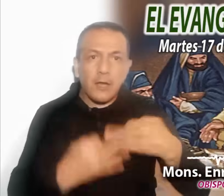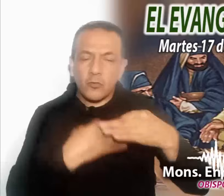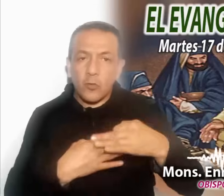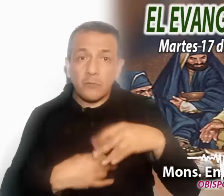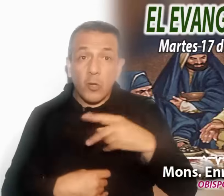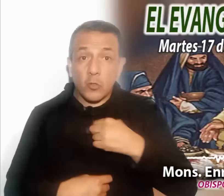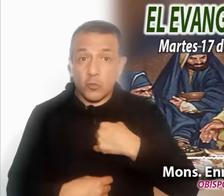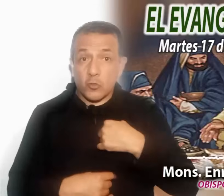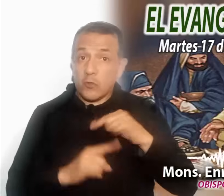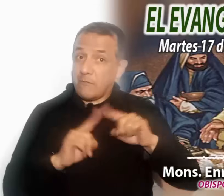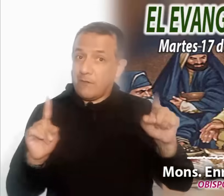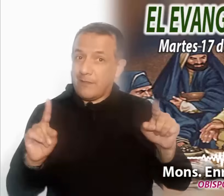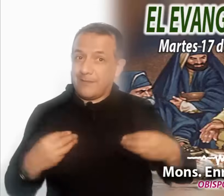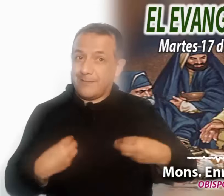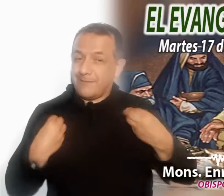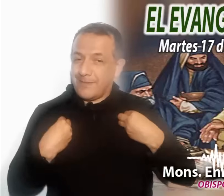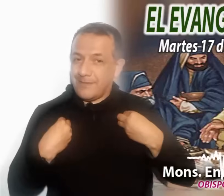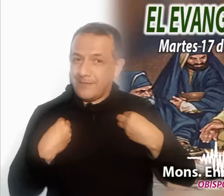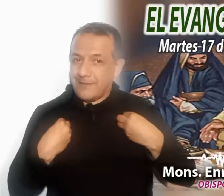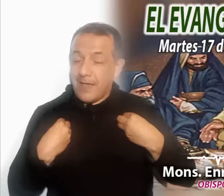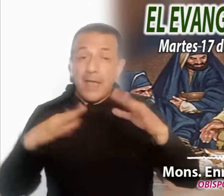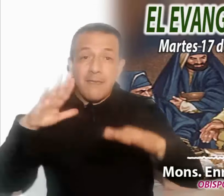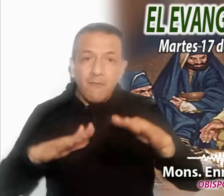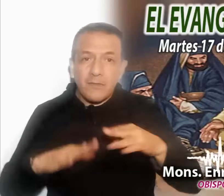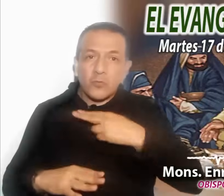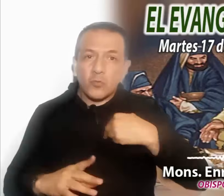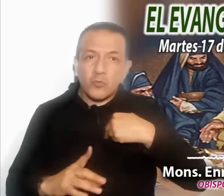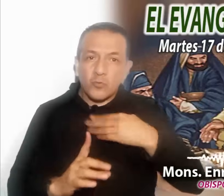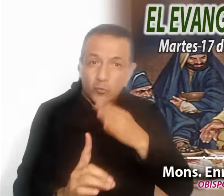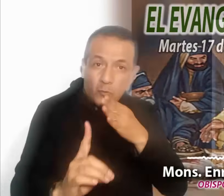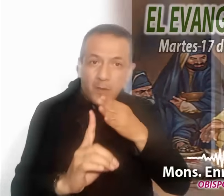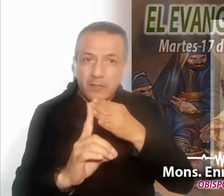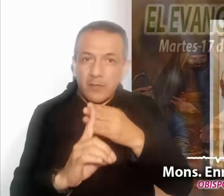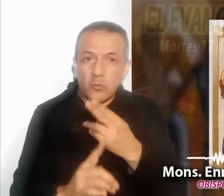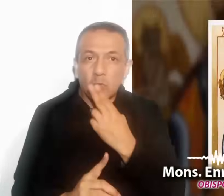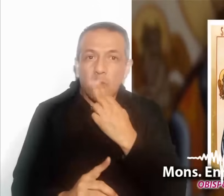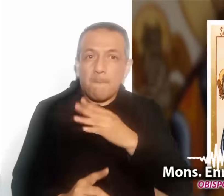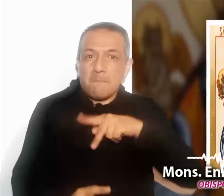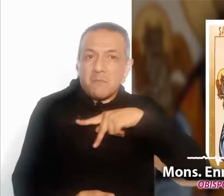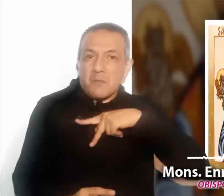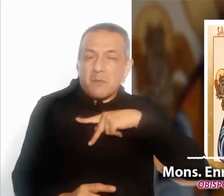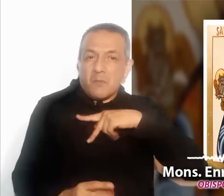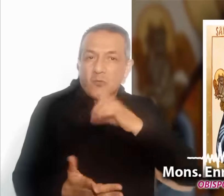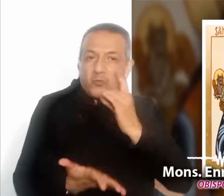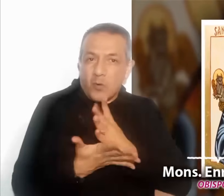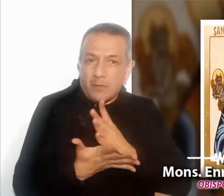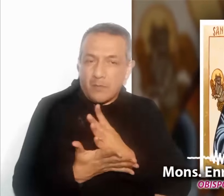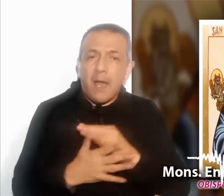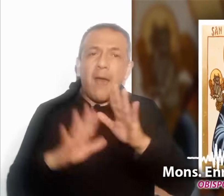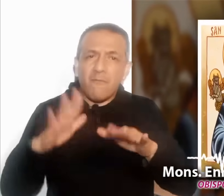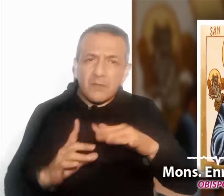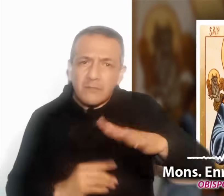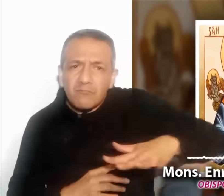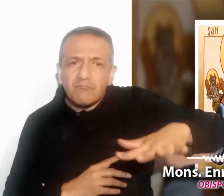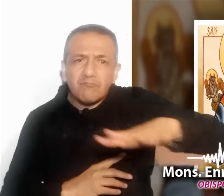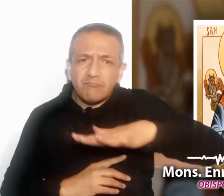realidad estar persiguiendo nuestros propios propósitos. Desgraciadamente, en muchos ámbitos